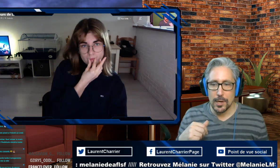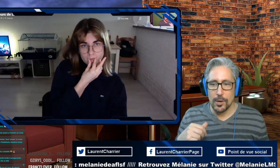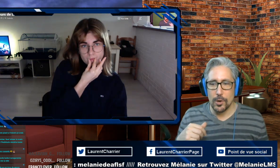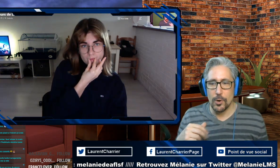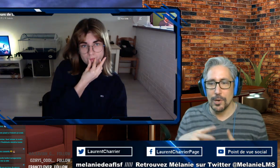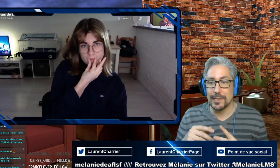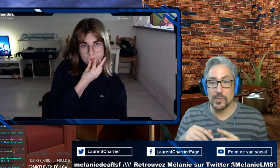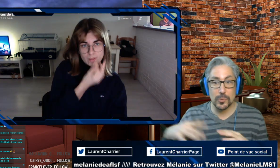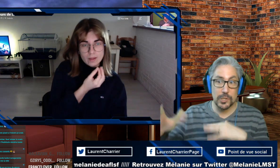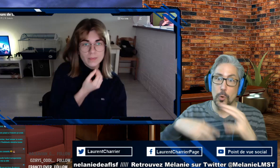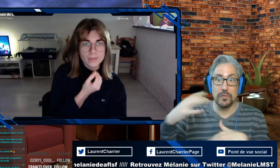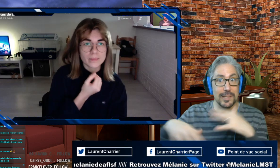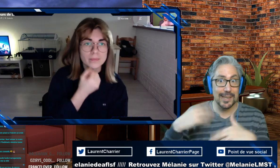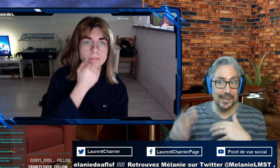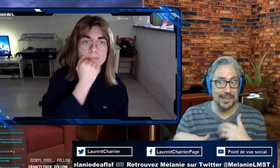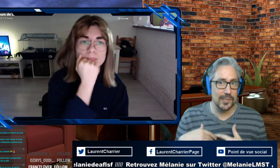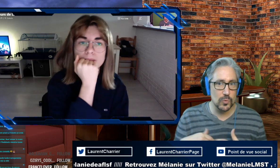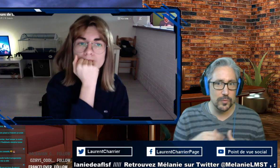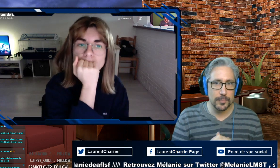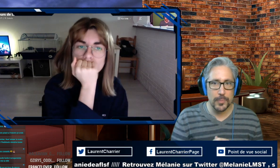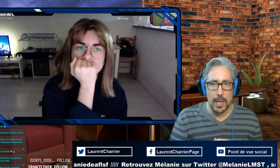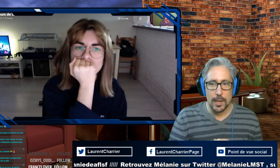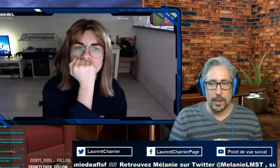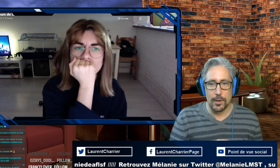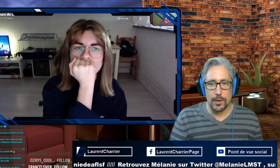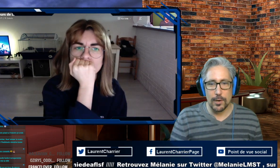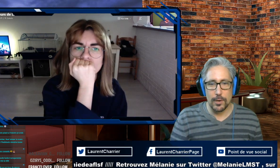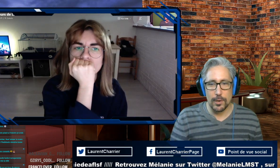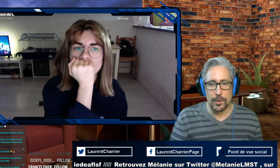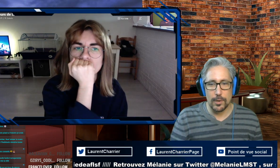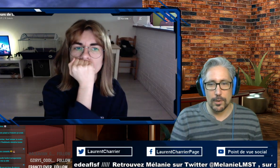à Mélanie, les questions qui reviennent très, très souvent.